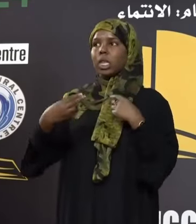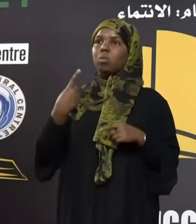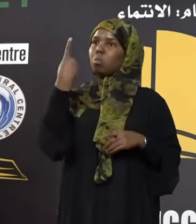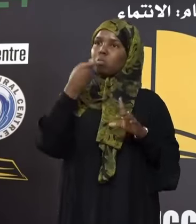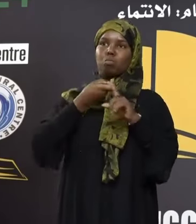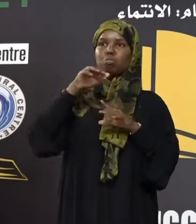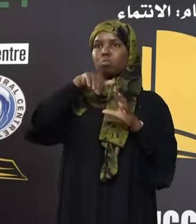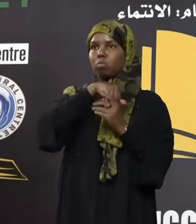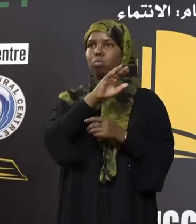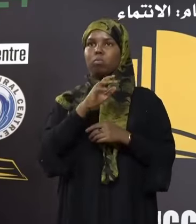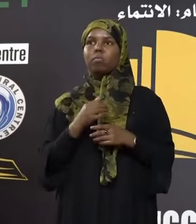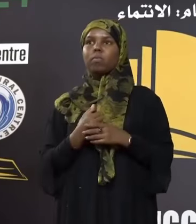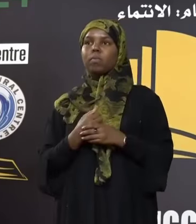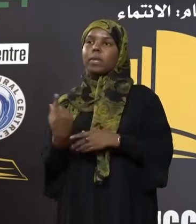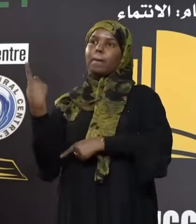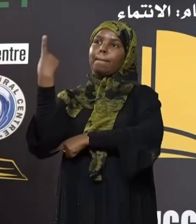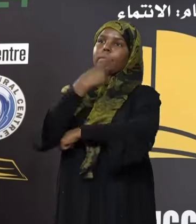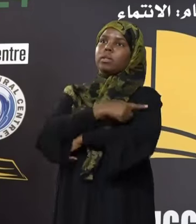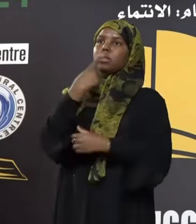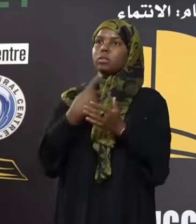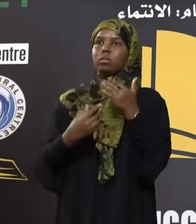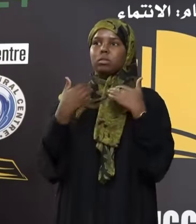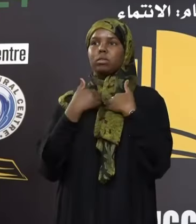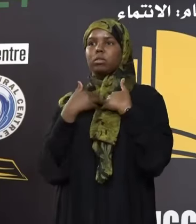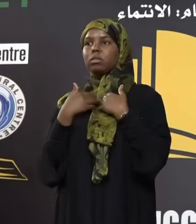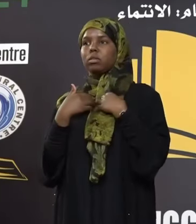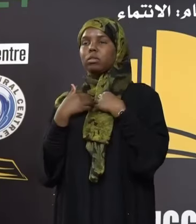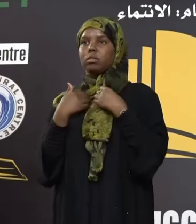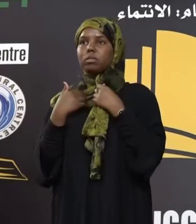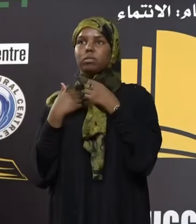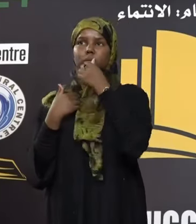ka maqnaa maalintaa waxaanu lahayn waa kiisa yidhi